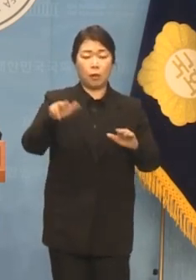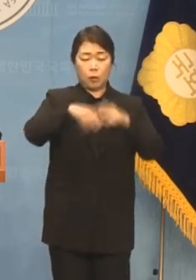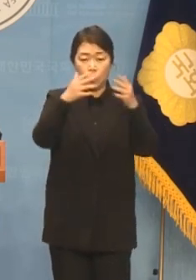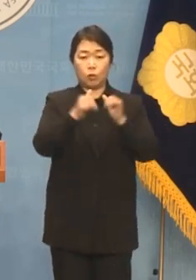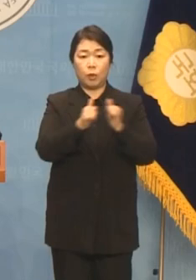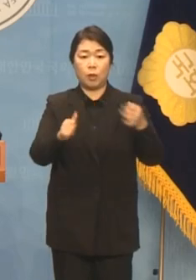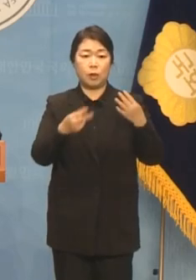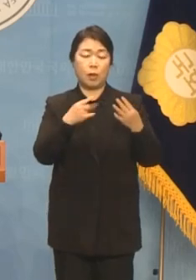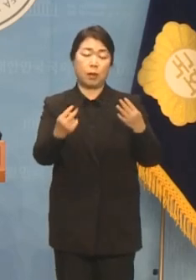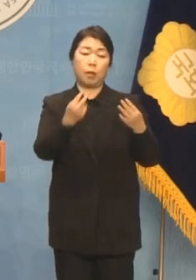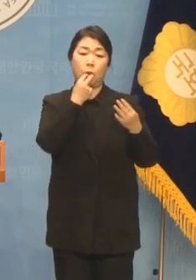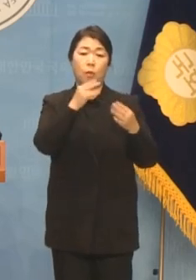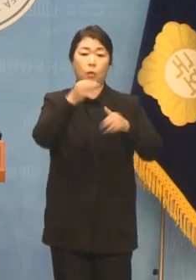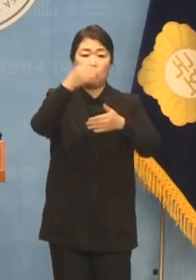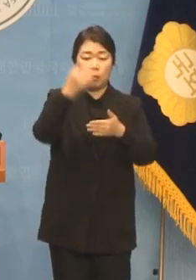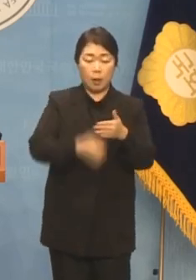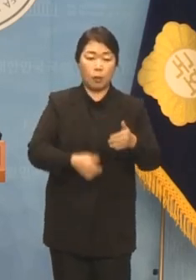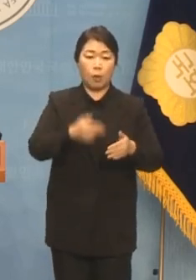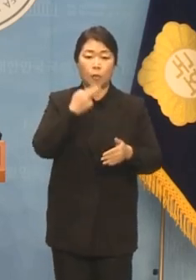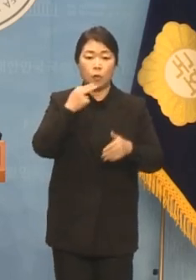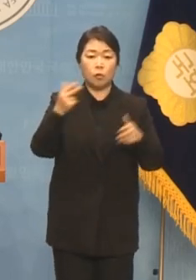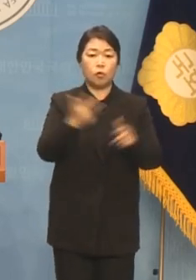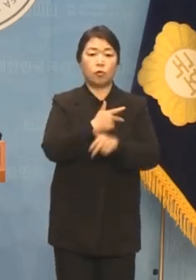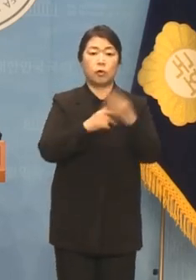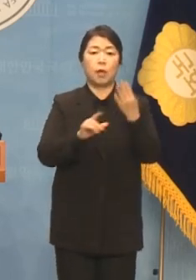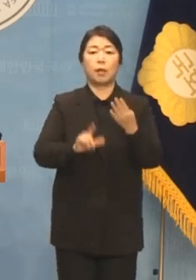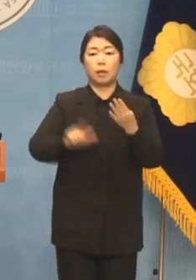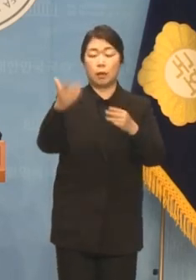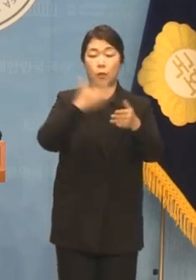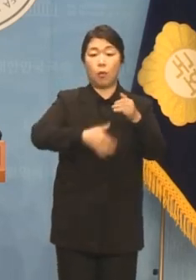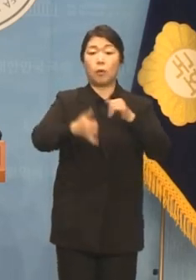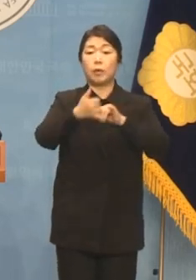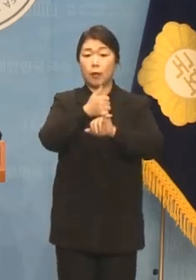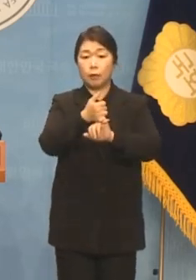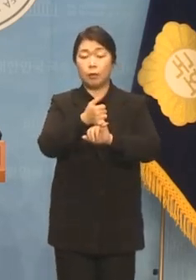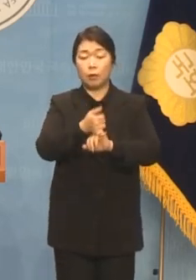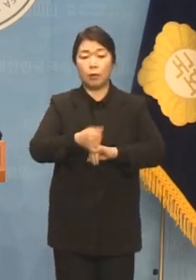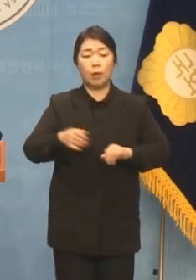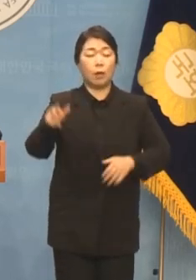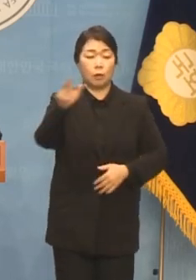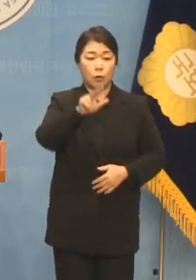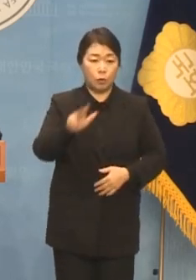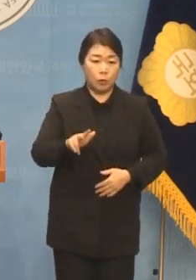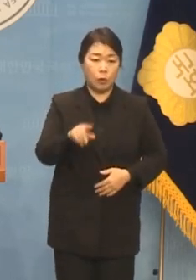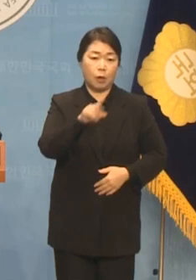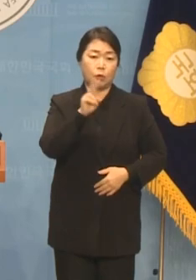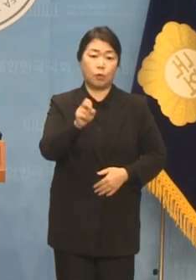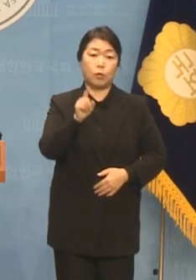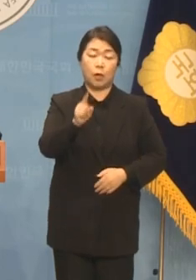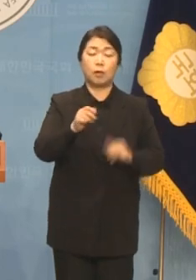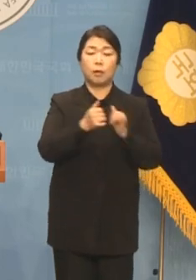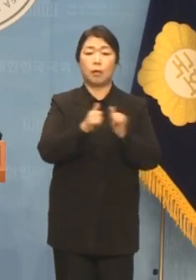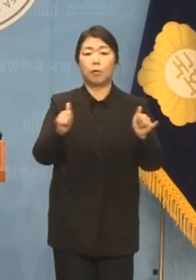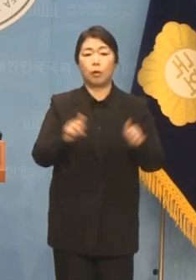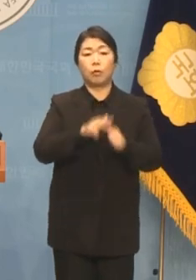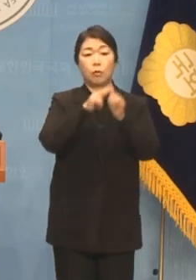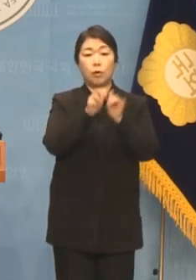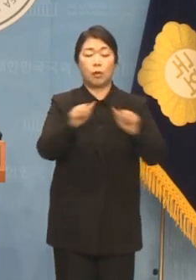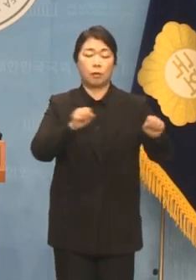임금삭감 없는 주 4일제 등의 공약으로 전국에서 21명의 후보가